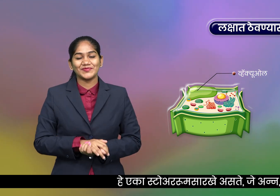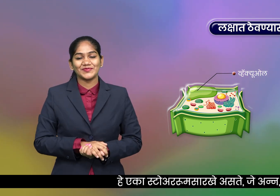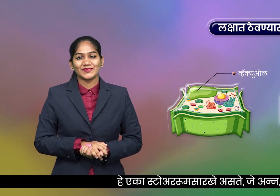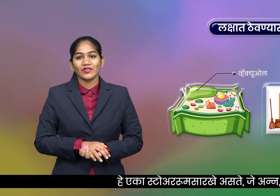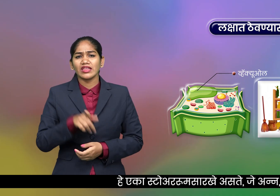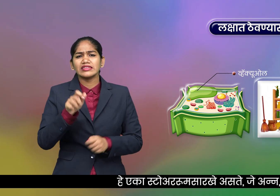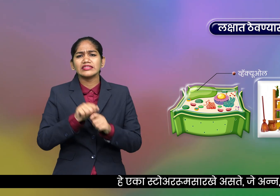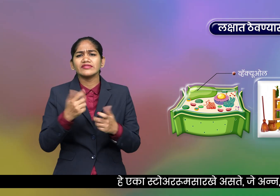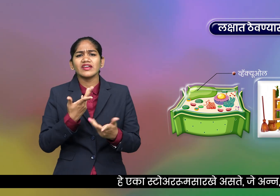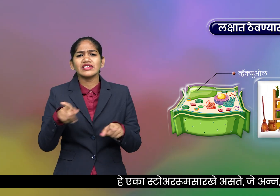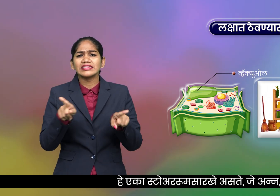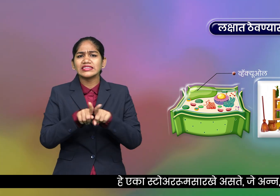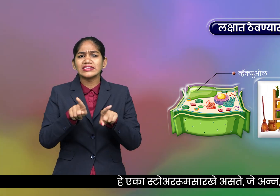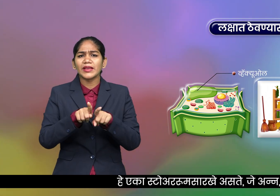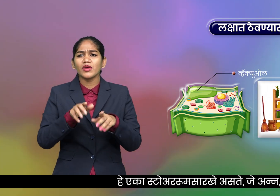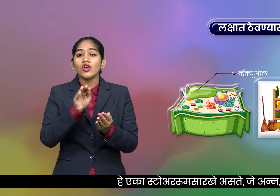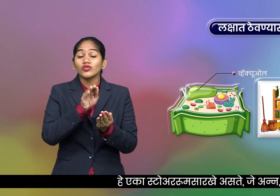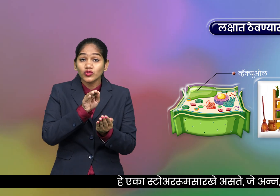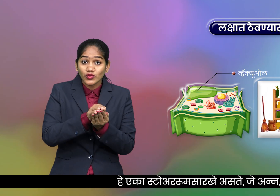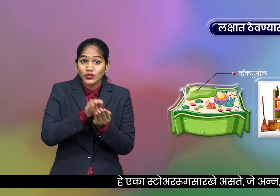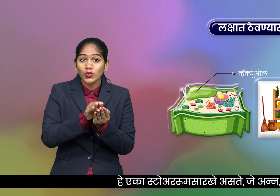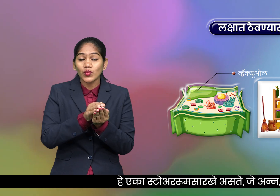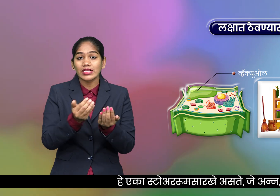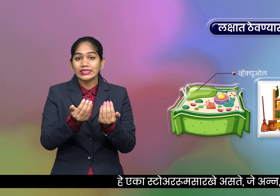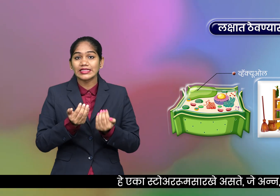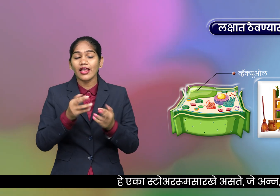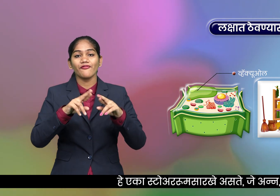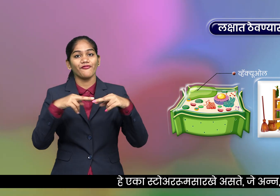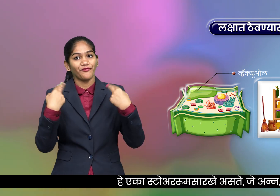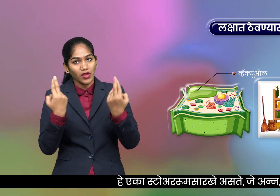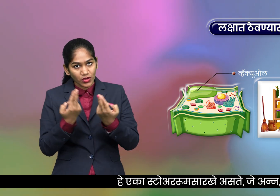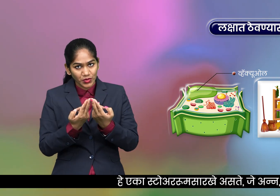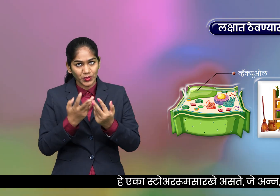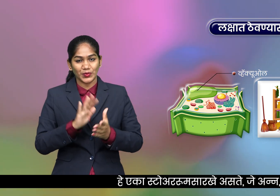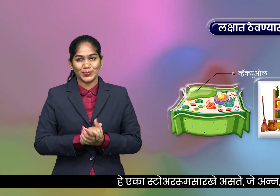हे एका स्टोर रूम सारखे असते जे अन्न,